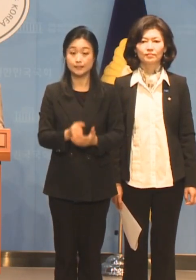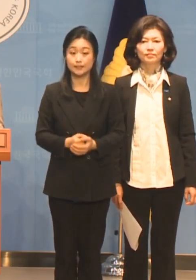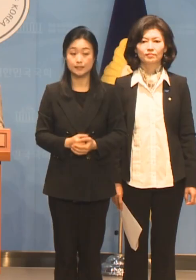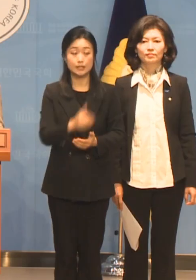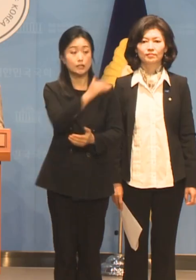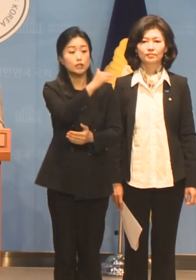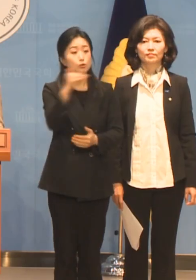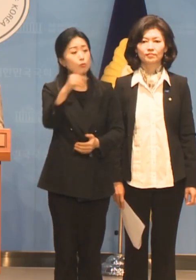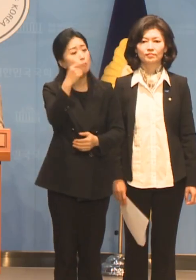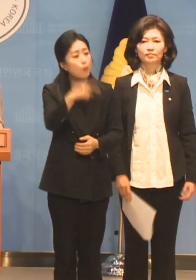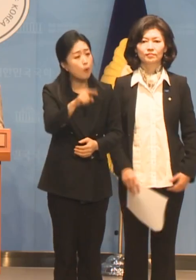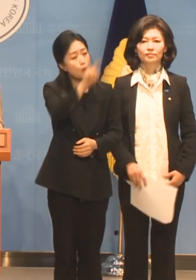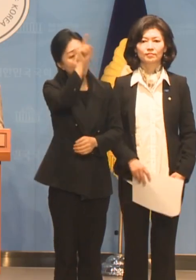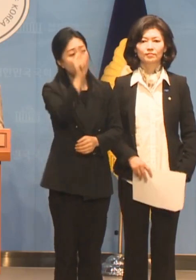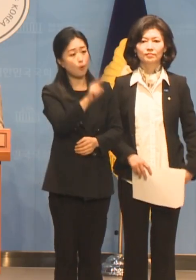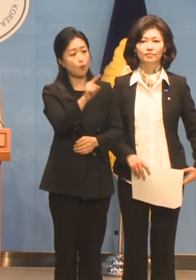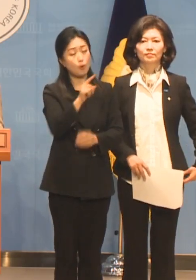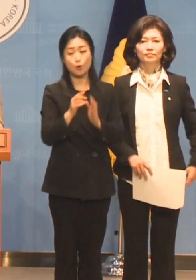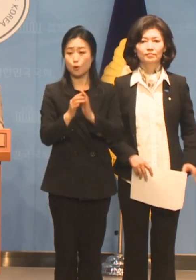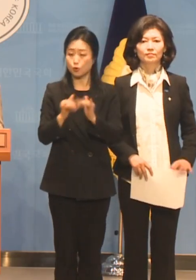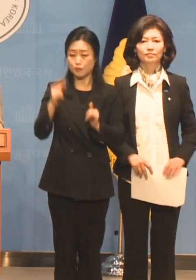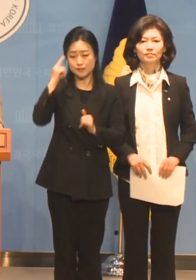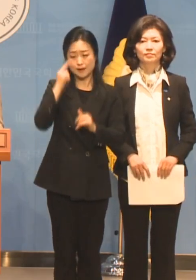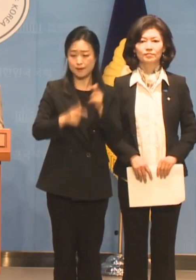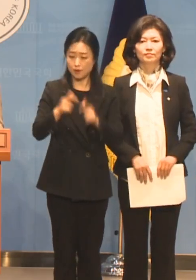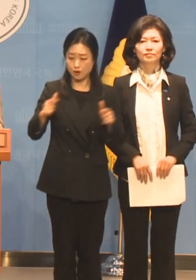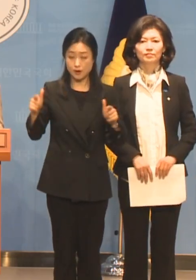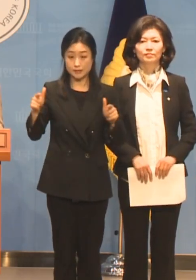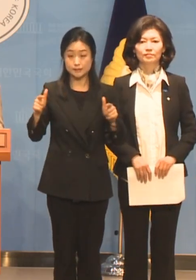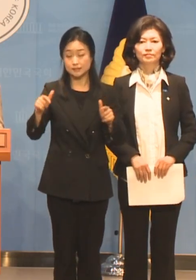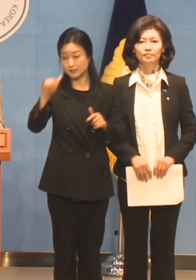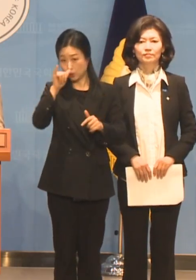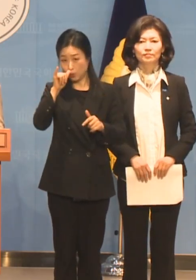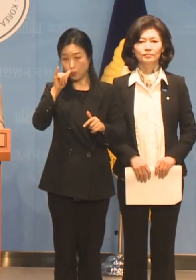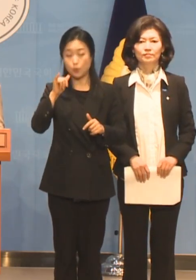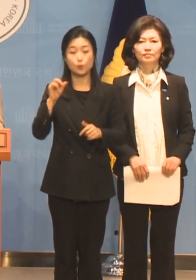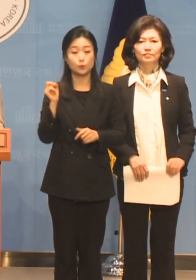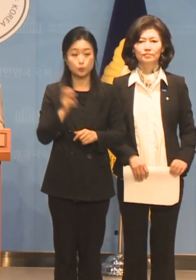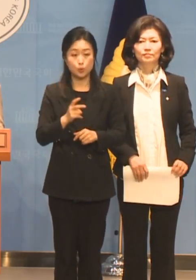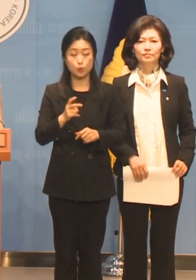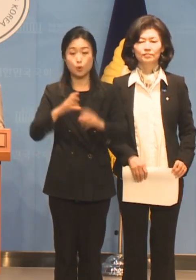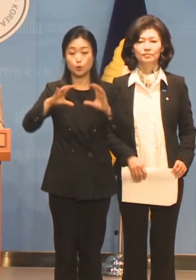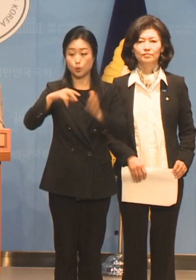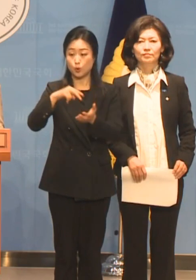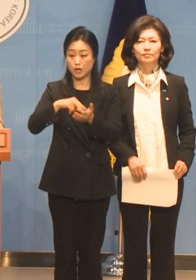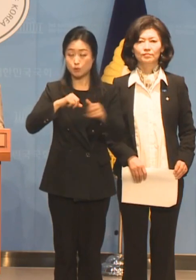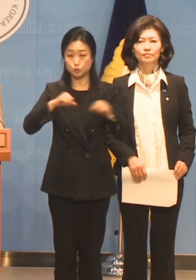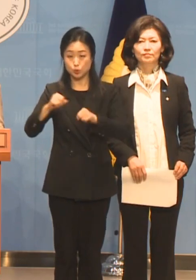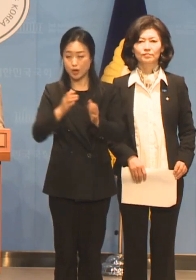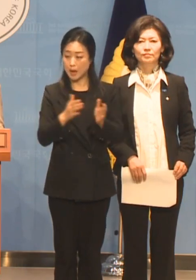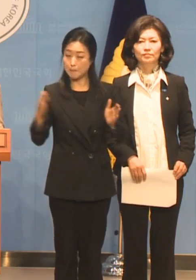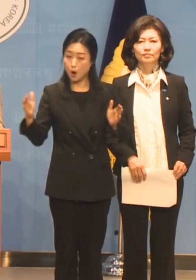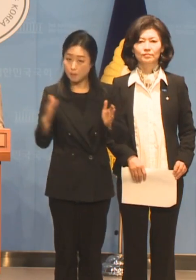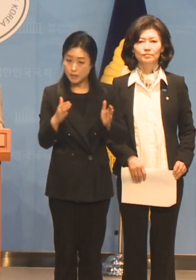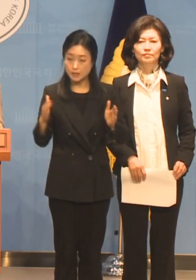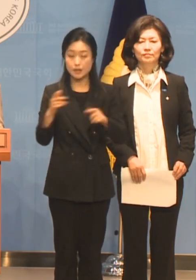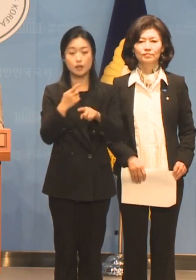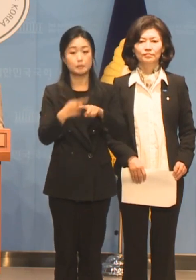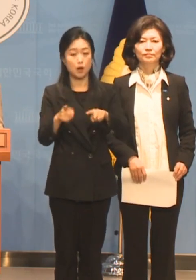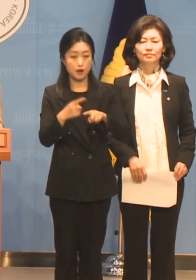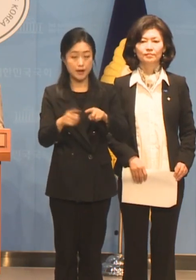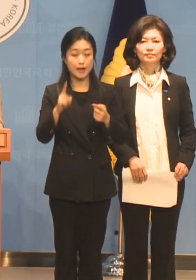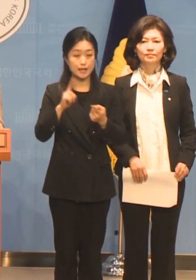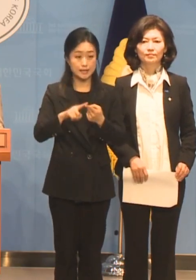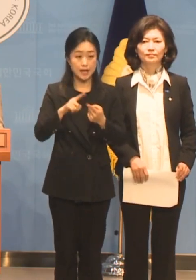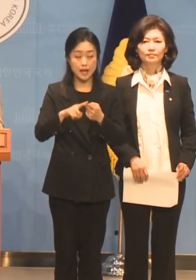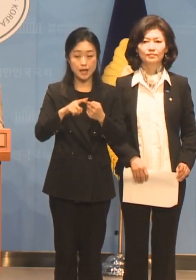기준에 대한 학계와 국민의 다양한 의견이 존재하며 독립운동의 범위와 평가에 대한